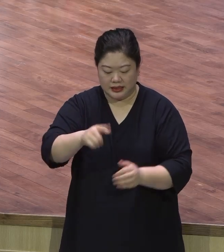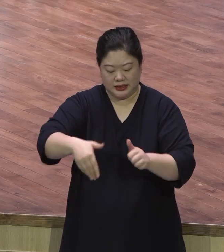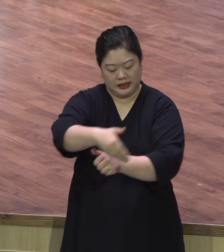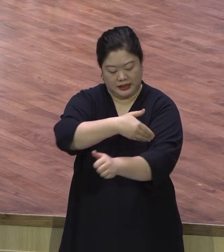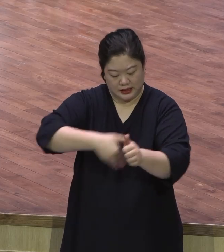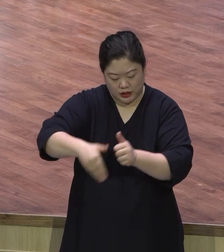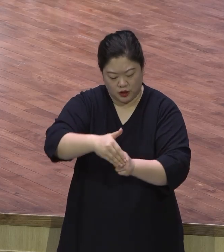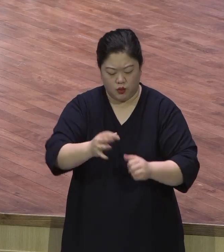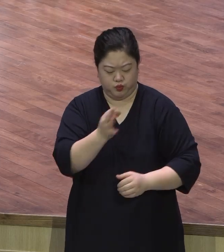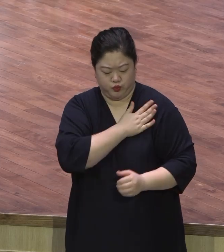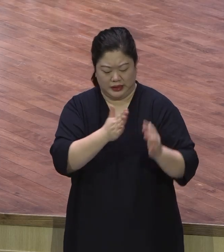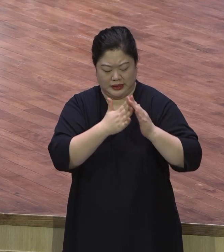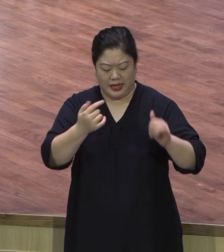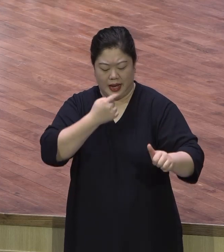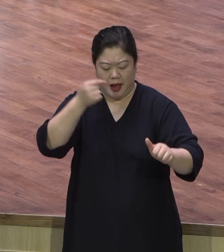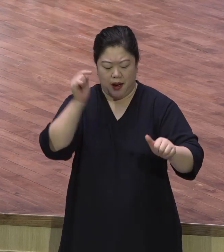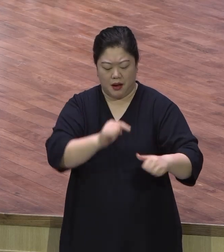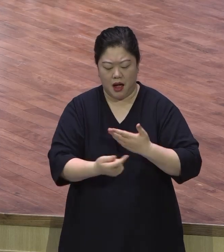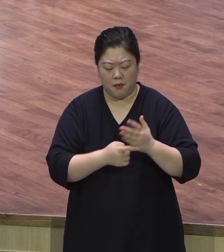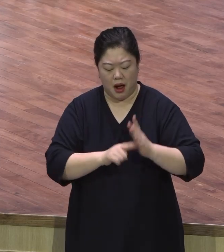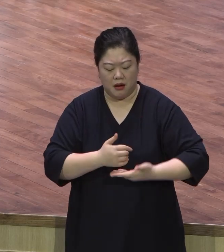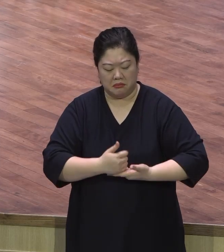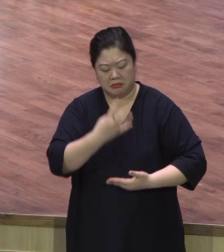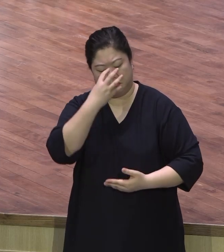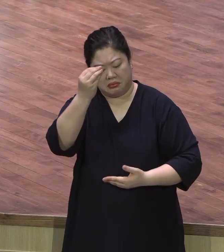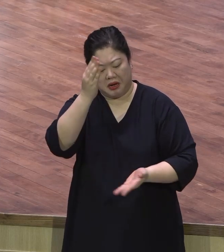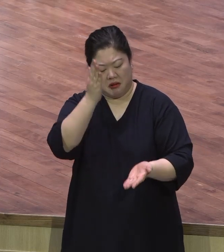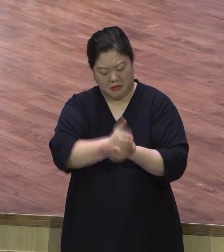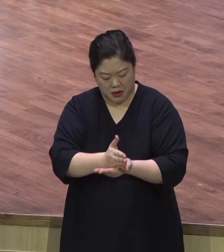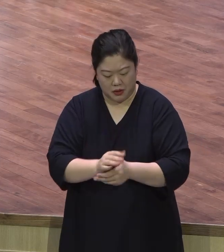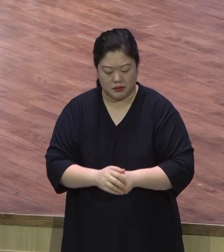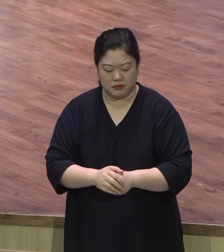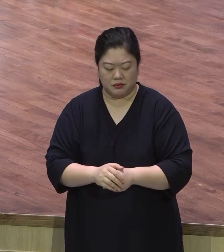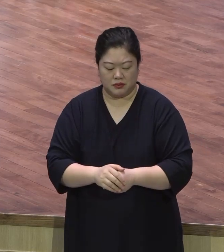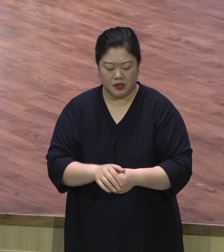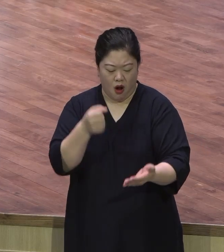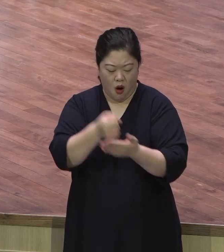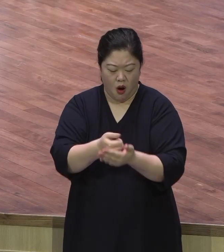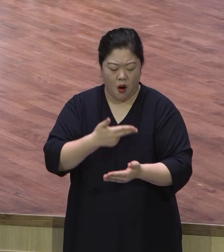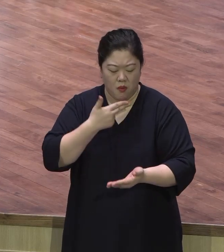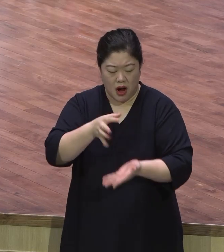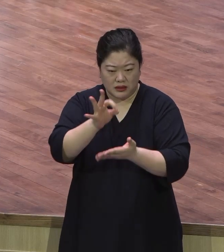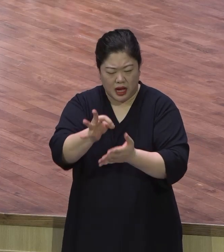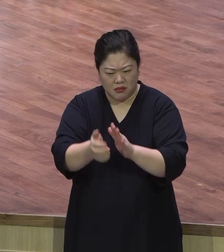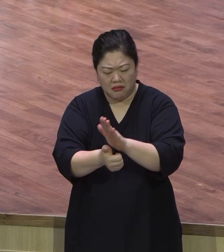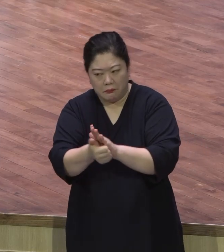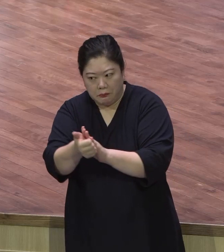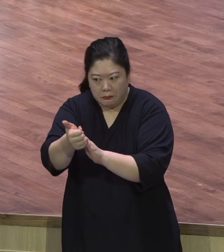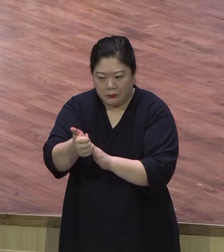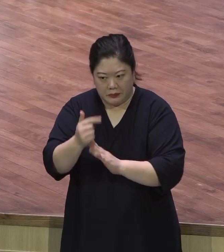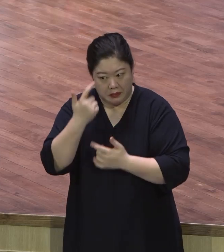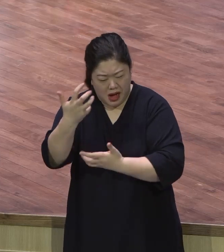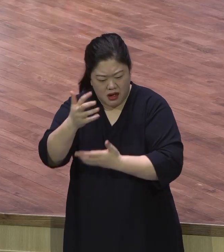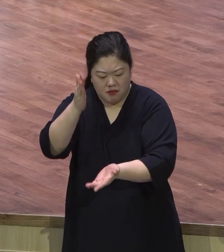부한자들을 명하여 마음을 높이지 말고 정함이 없는 재물이 소망을 두지 말고